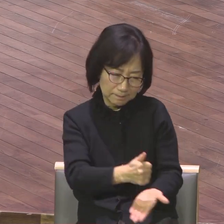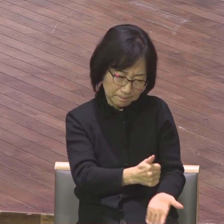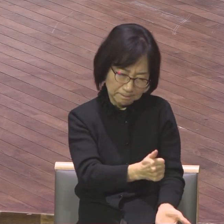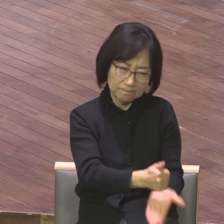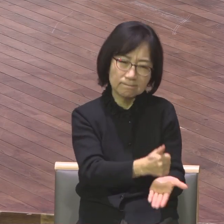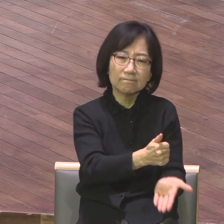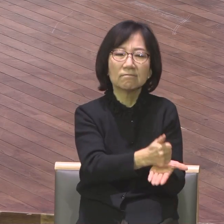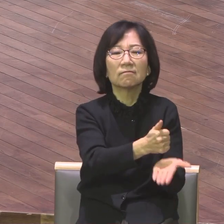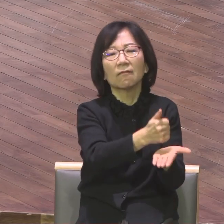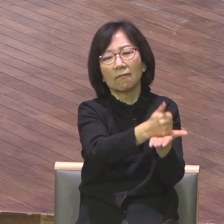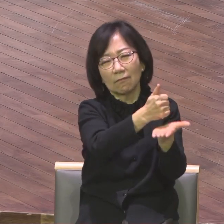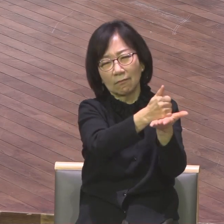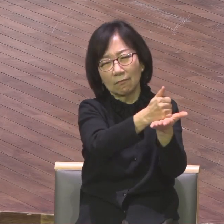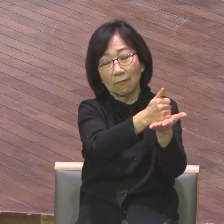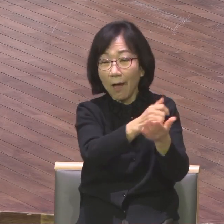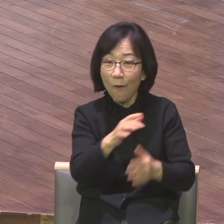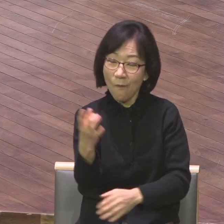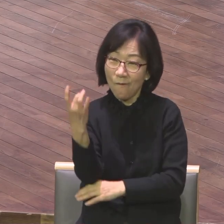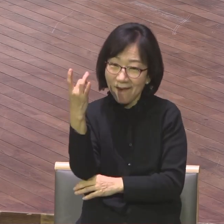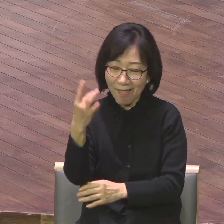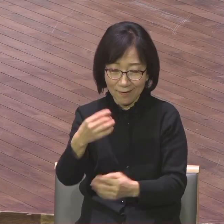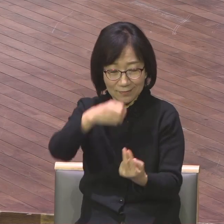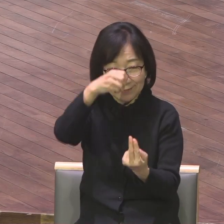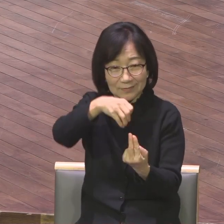자신은 쇠하야 했는데